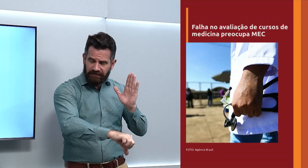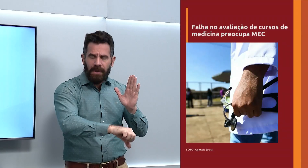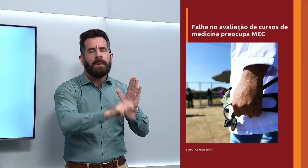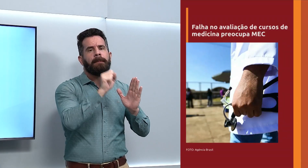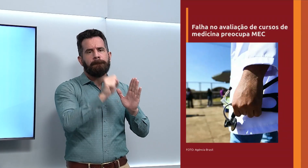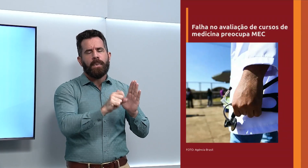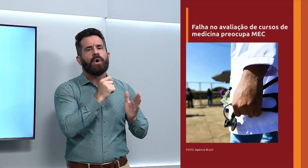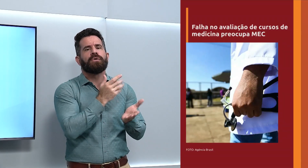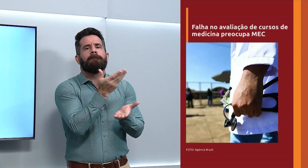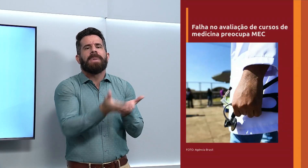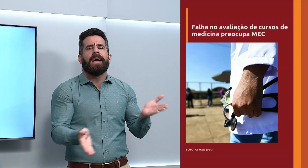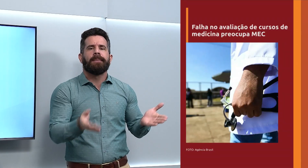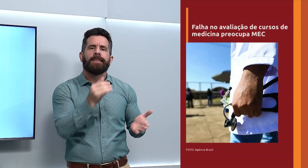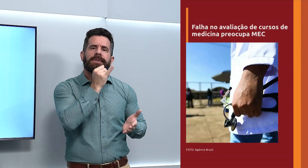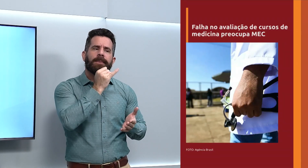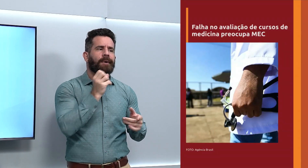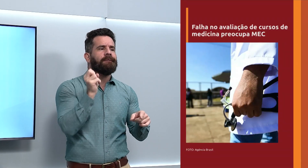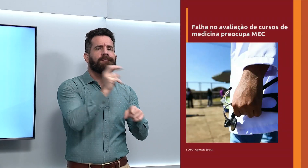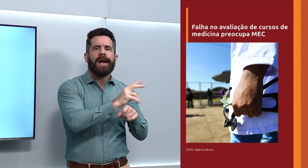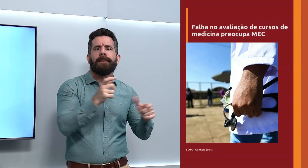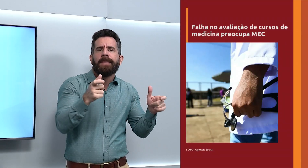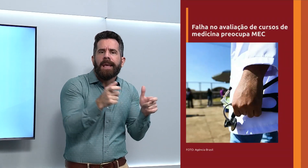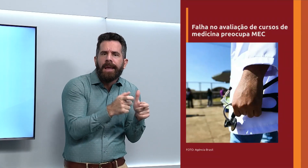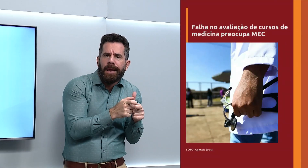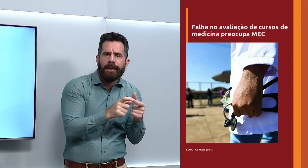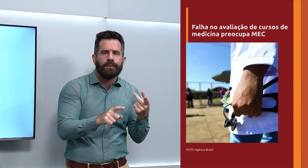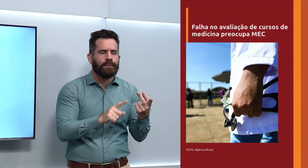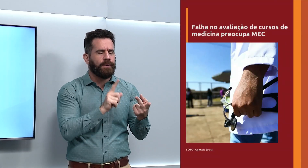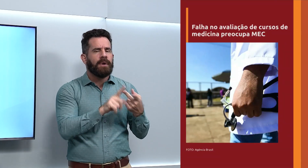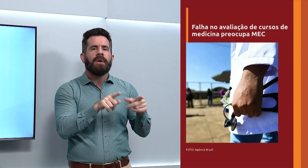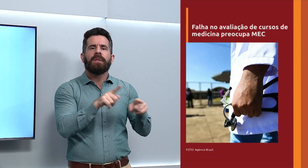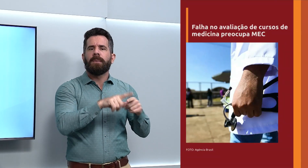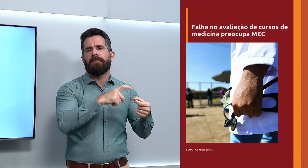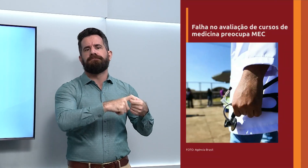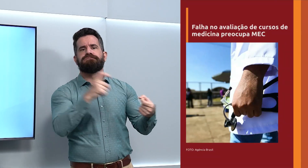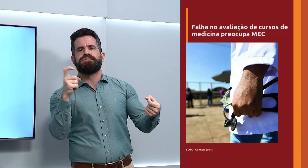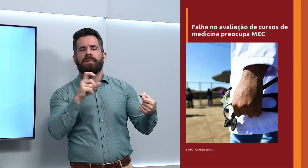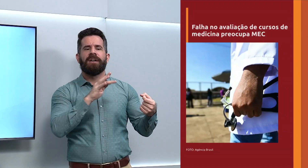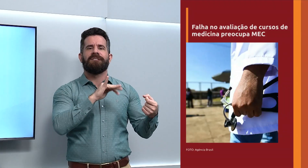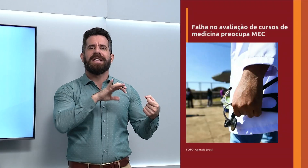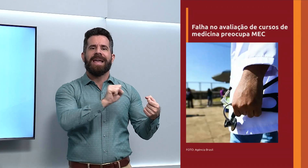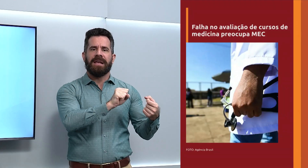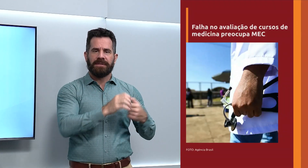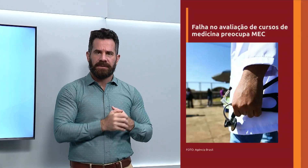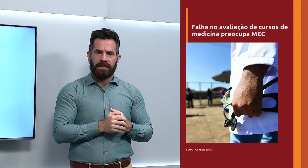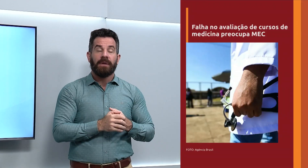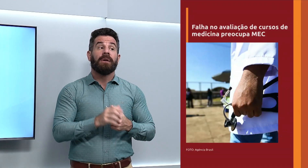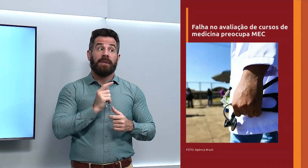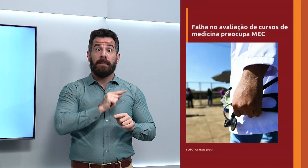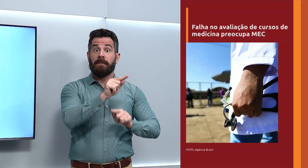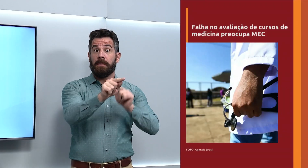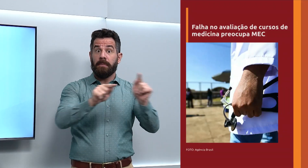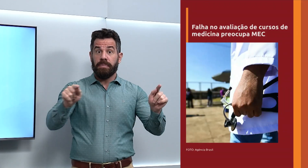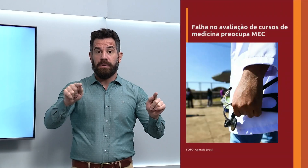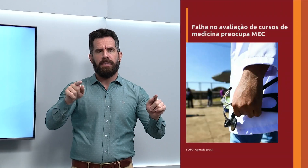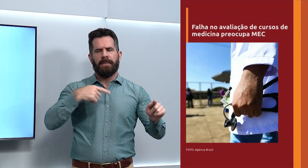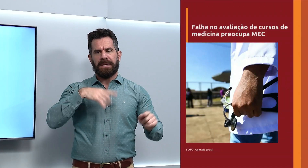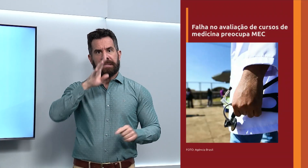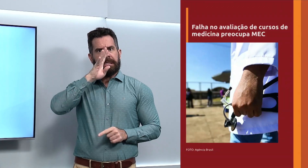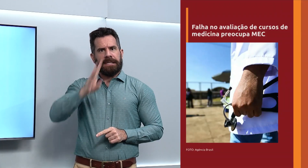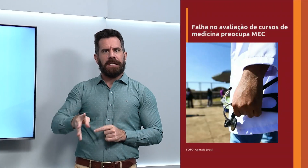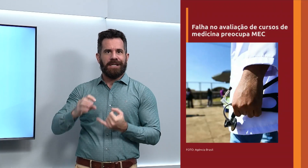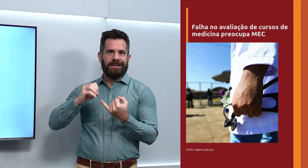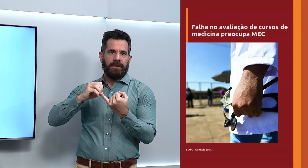de vagas ou suspensão no FIES. Entidades do ensino superior criticaram a falha e não descartam